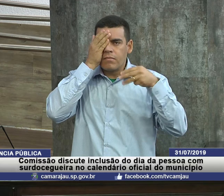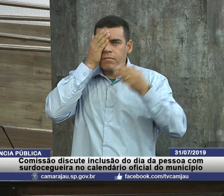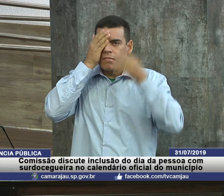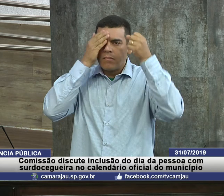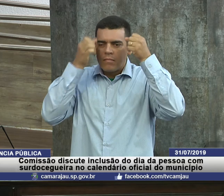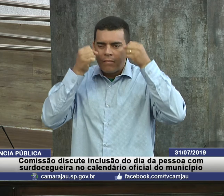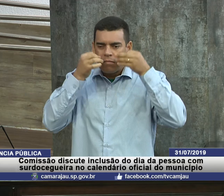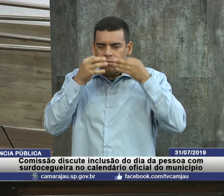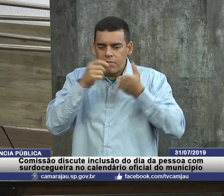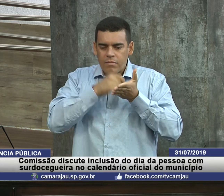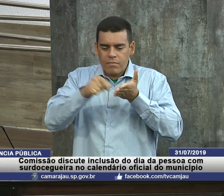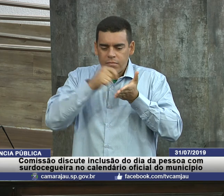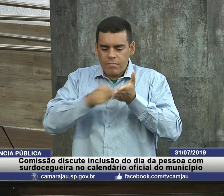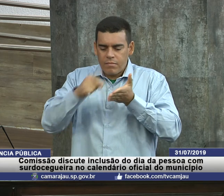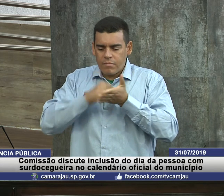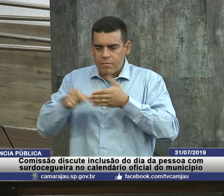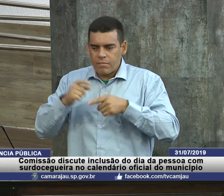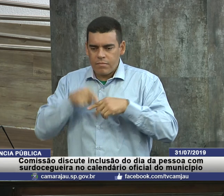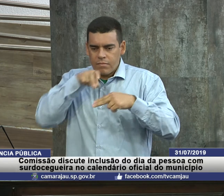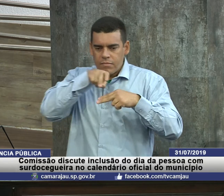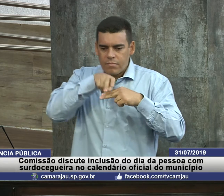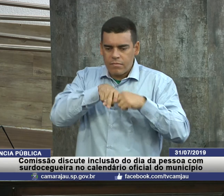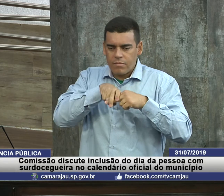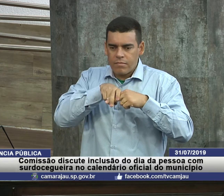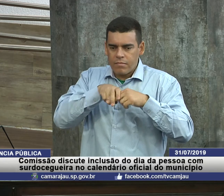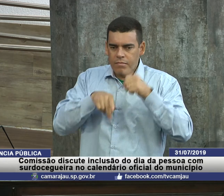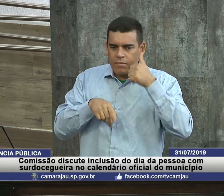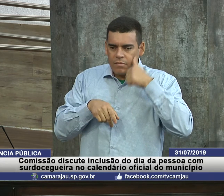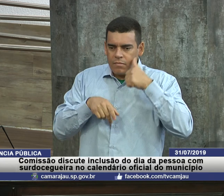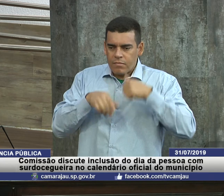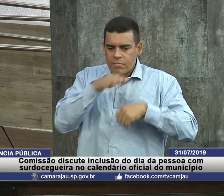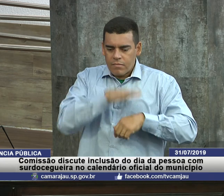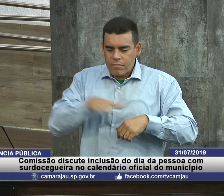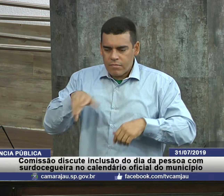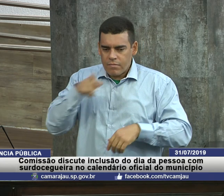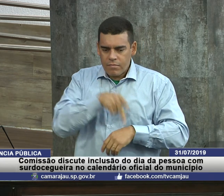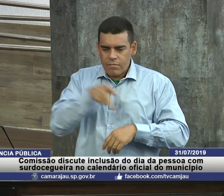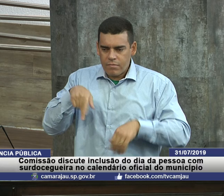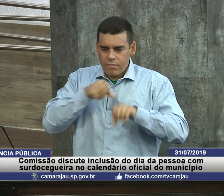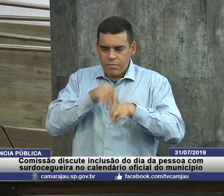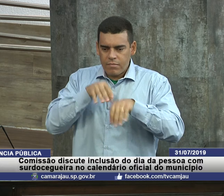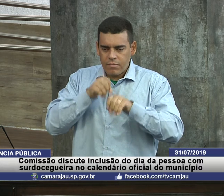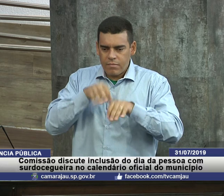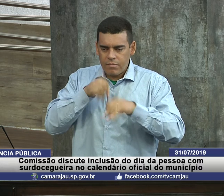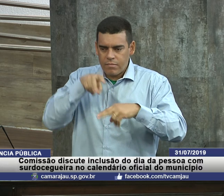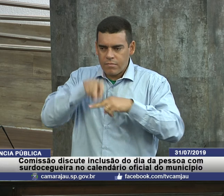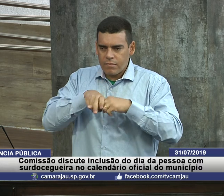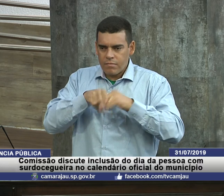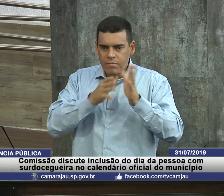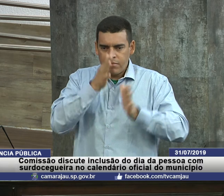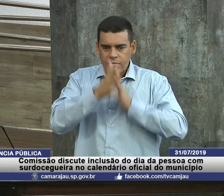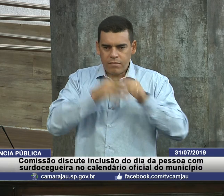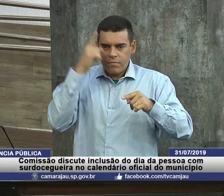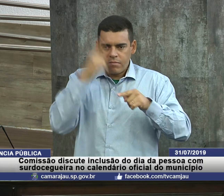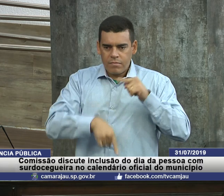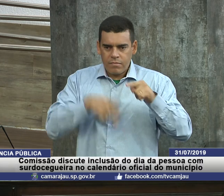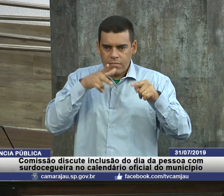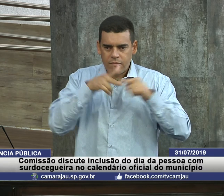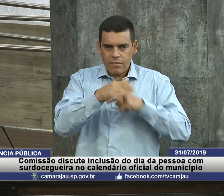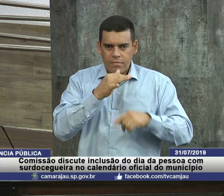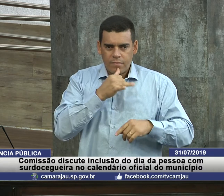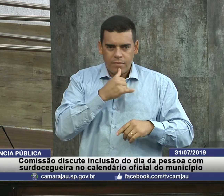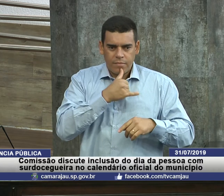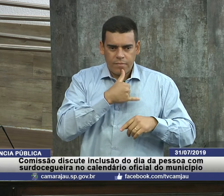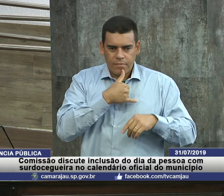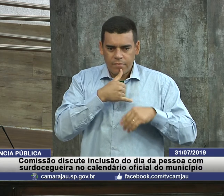algumas perdas na minha visão. Fiz vários testes, aqueles testes de visão, e comecei a perceber que eu